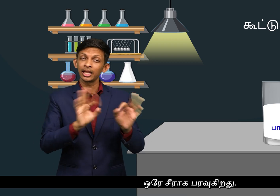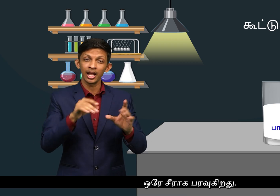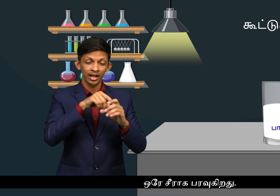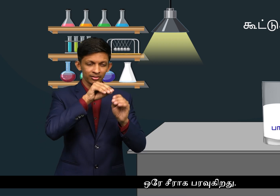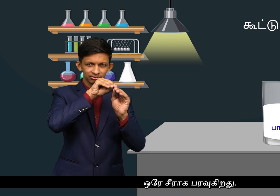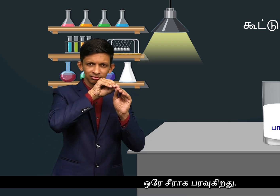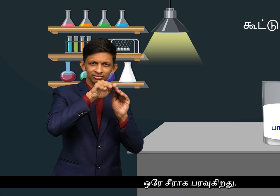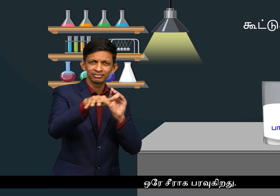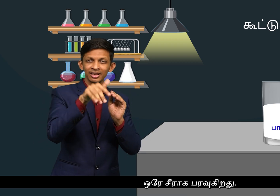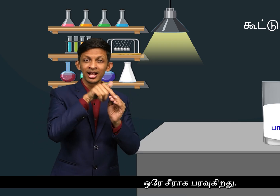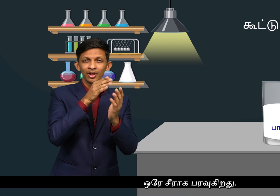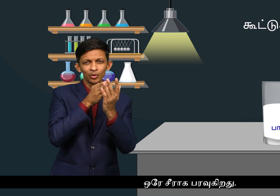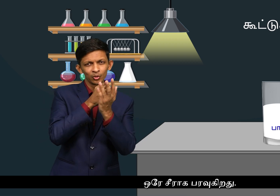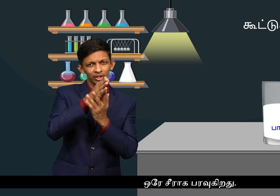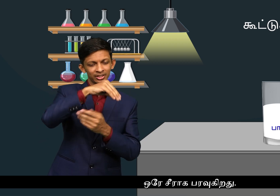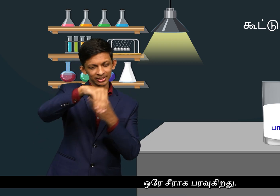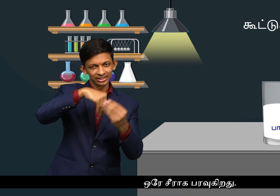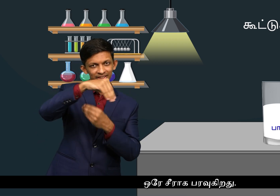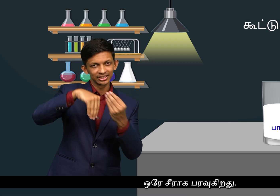ஒரே சீராக பரவுகிறது.